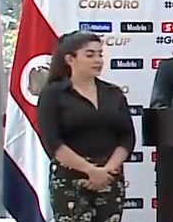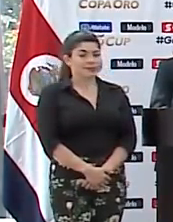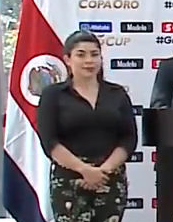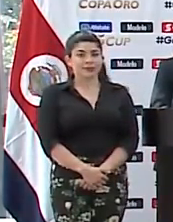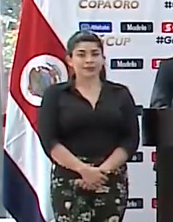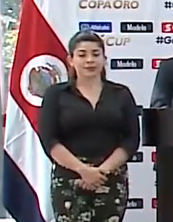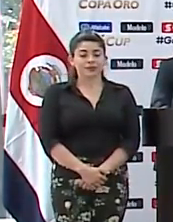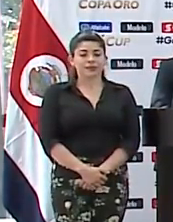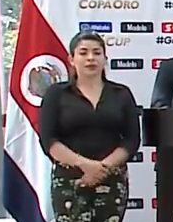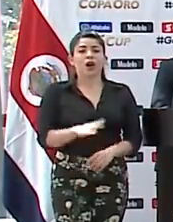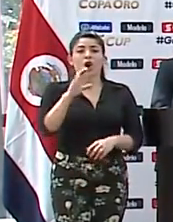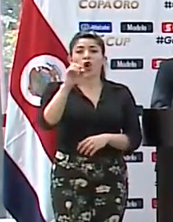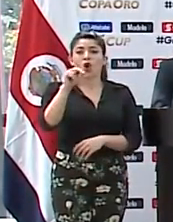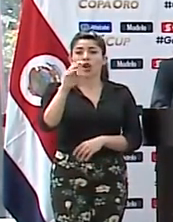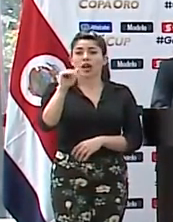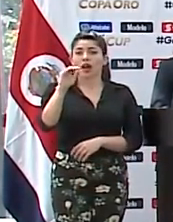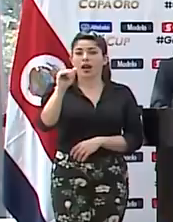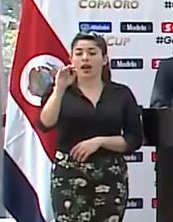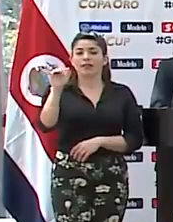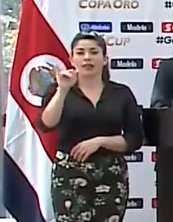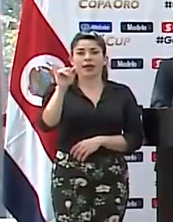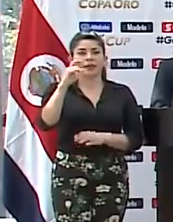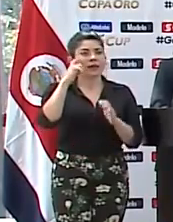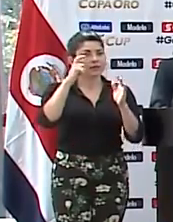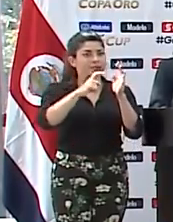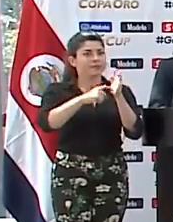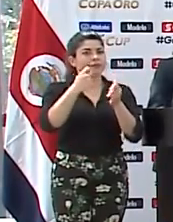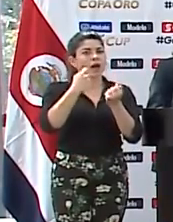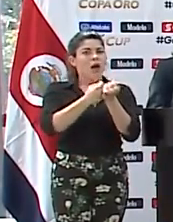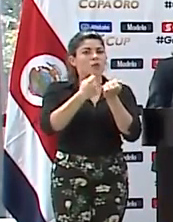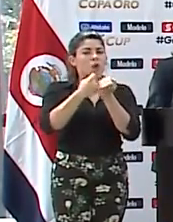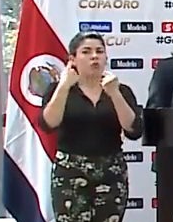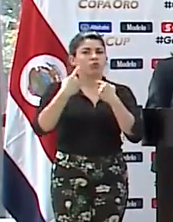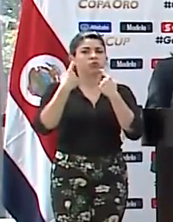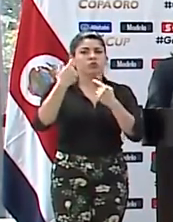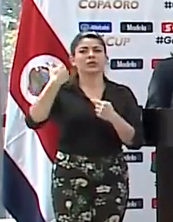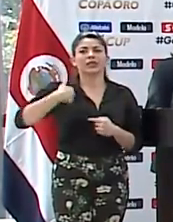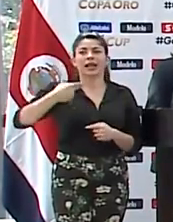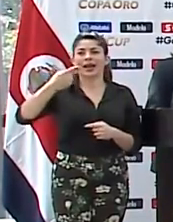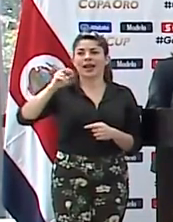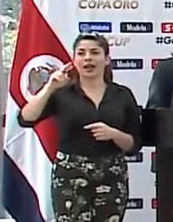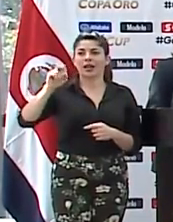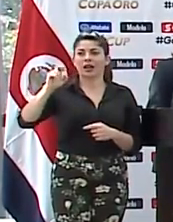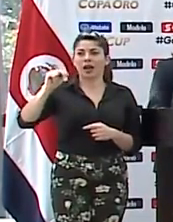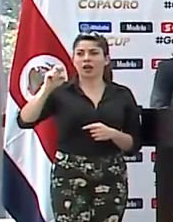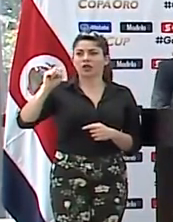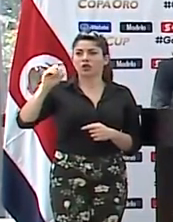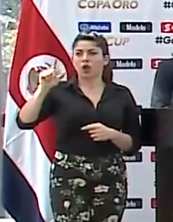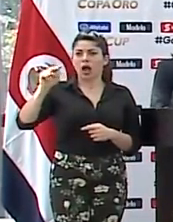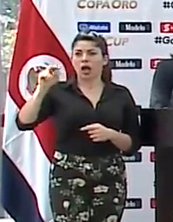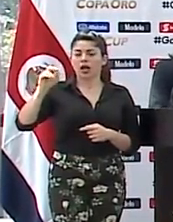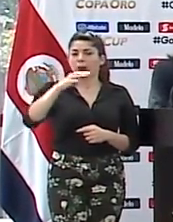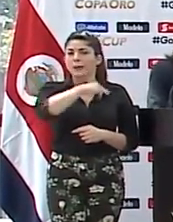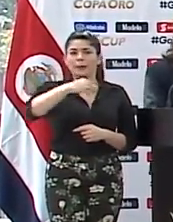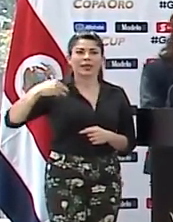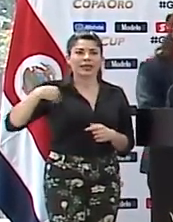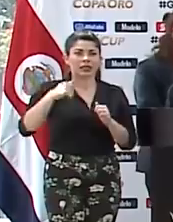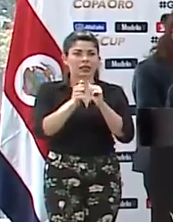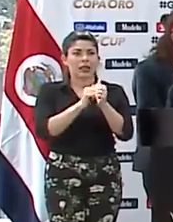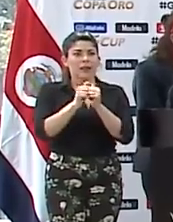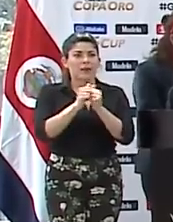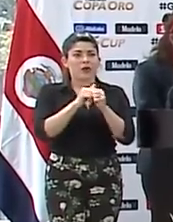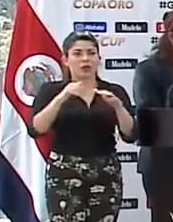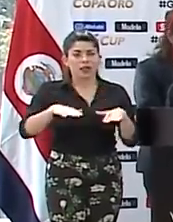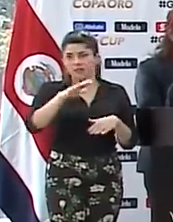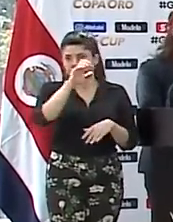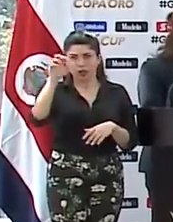La CONCACAF también reconoce el apoyo brindado por el señor Hernán Solano Venegas, ministro de Deportes de